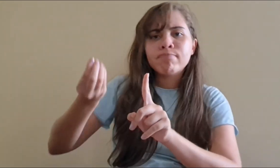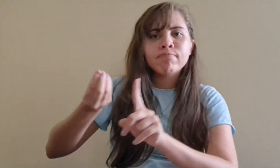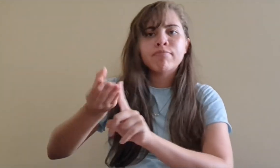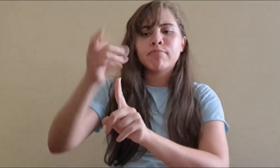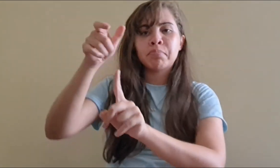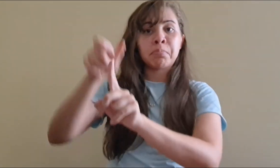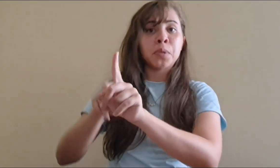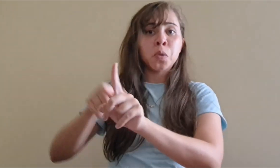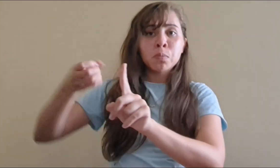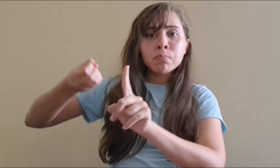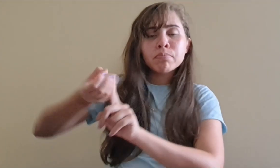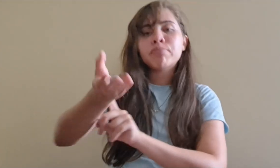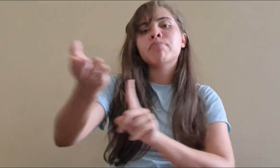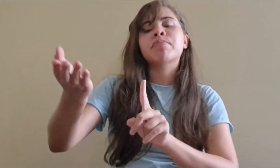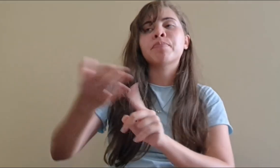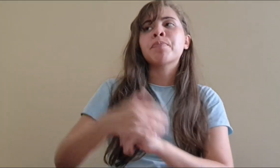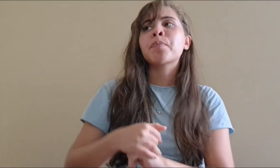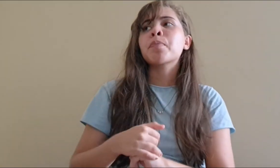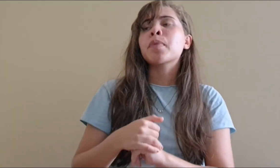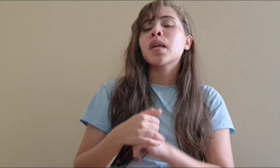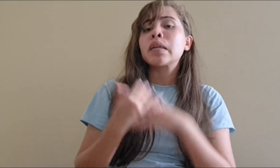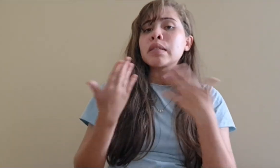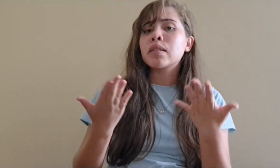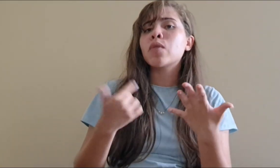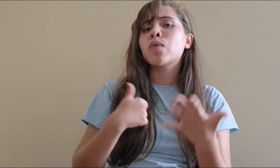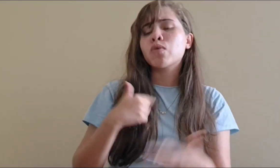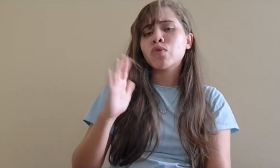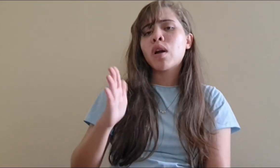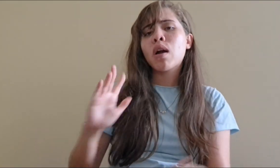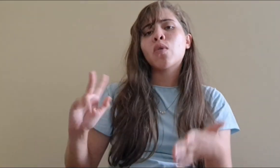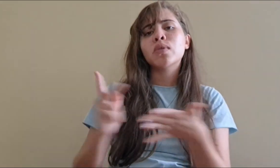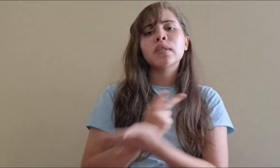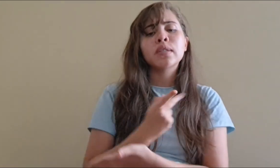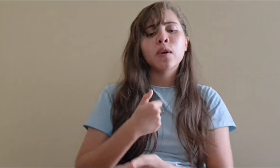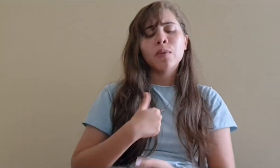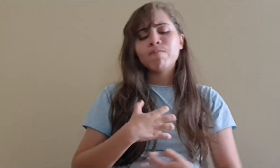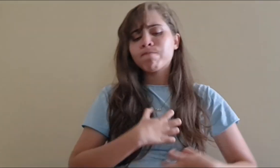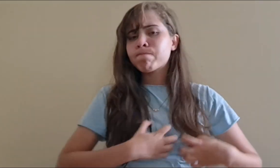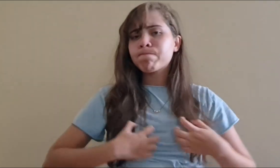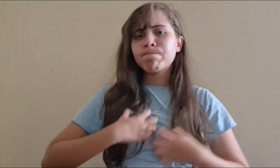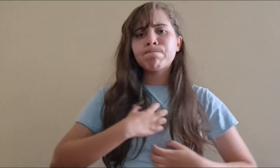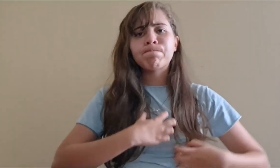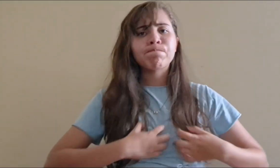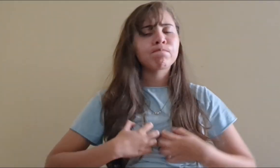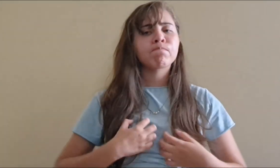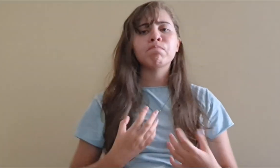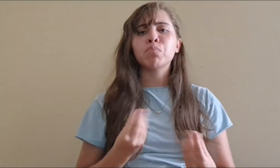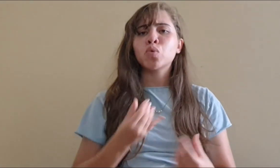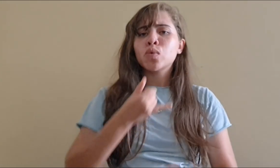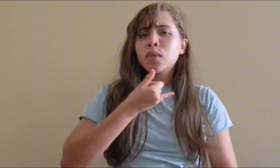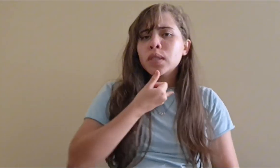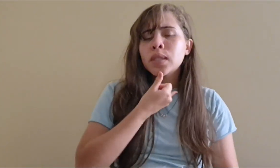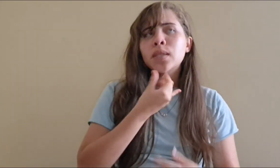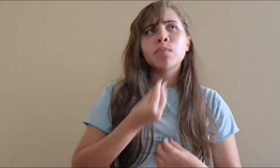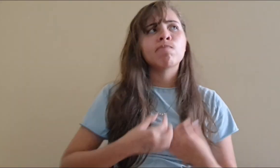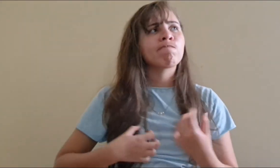E eles nos mostram, nos revelam várias coisas. Já aconteceu comigo de estar